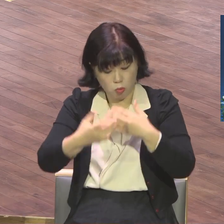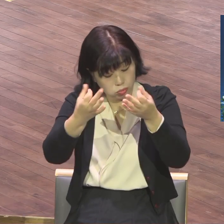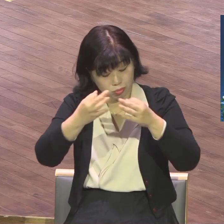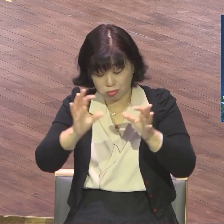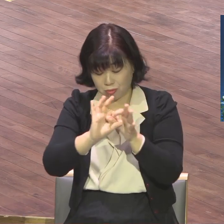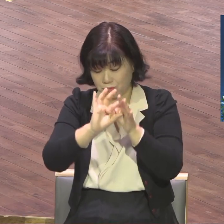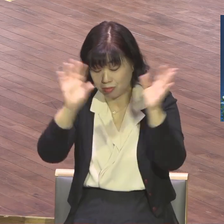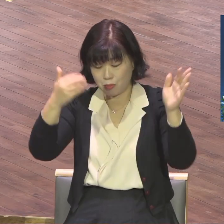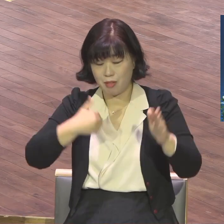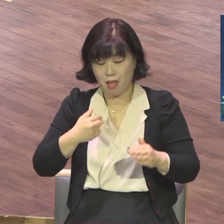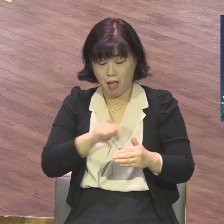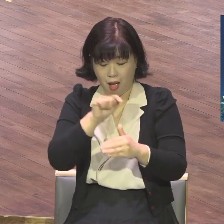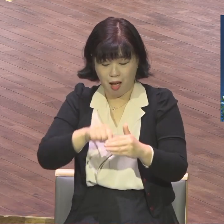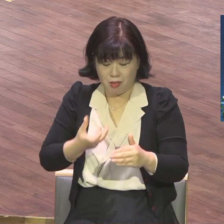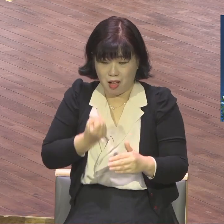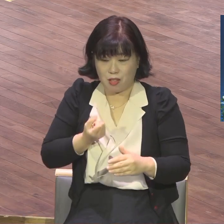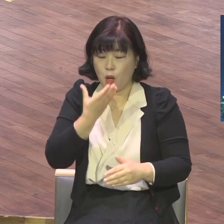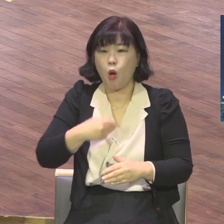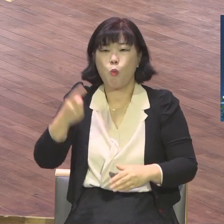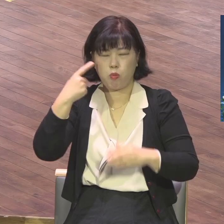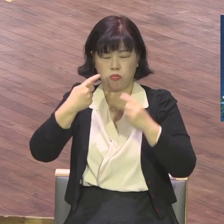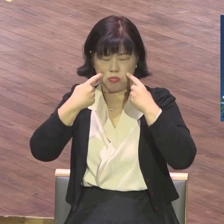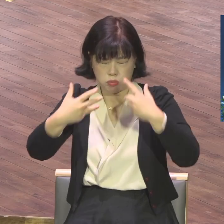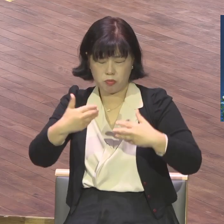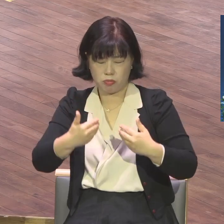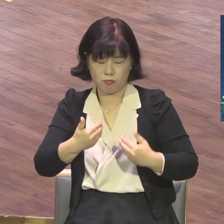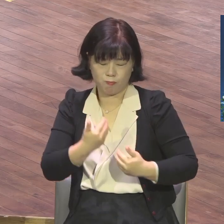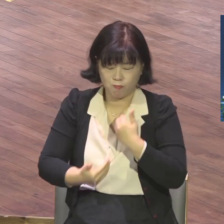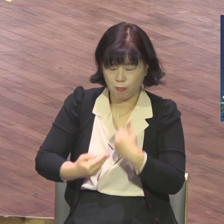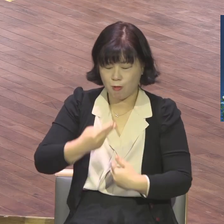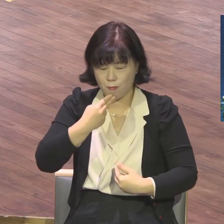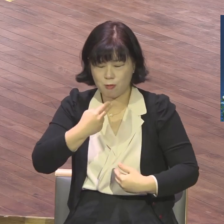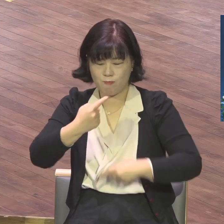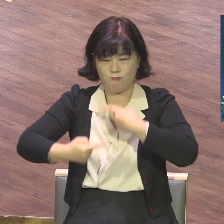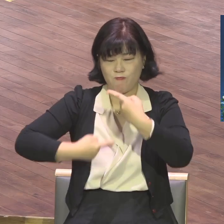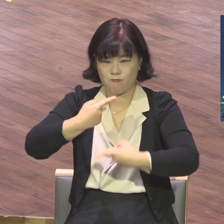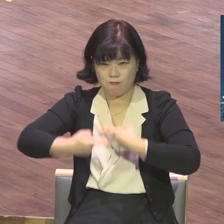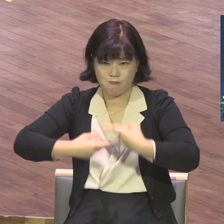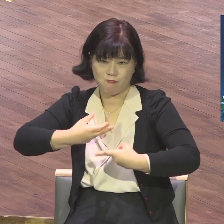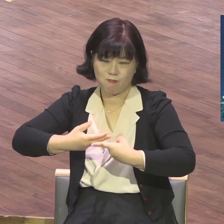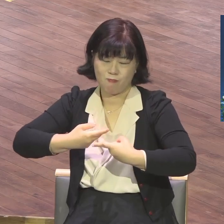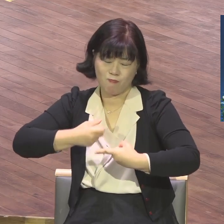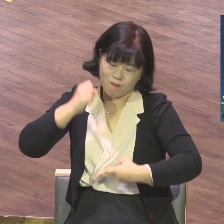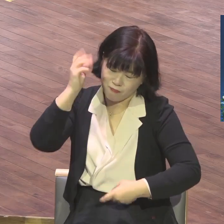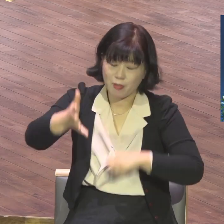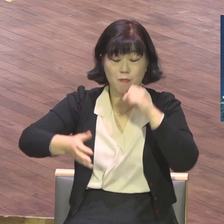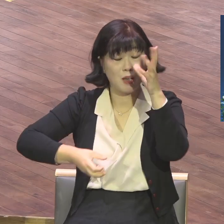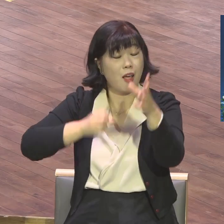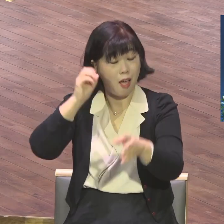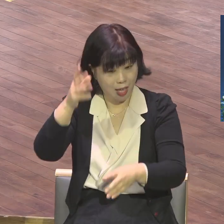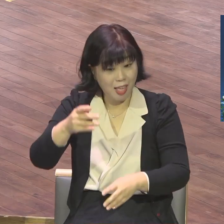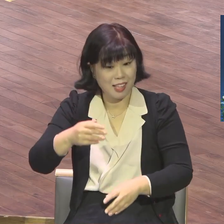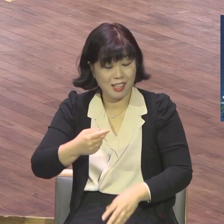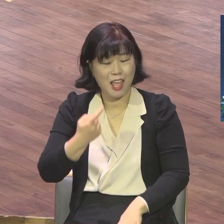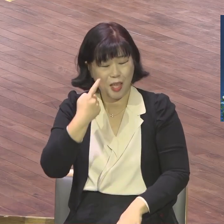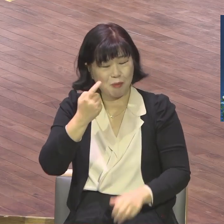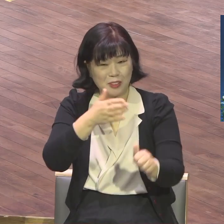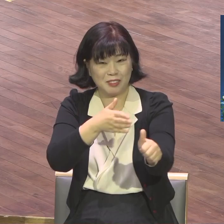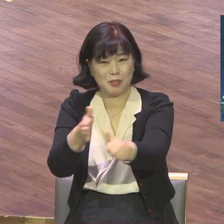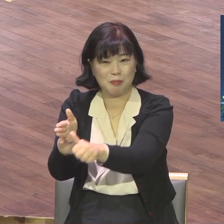복음 전파의 삶을 통해서 하나님께 가장 큰 영광 올려드리는 영계 전성도 되기를 주님으로 축복합니다. 두